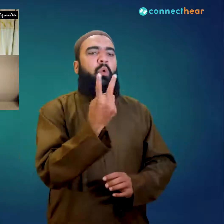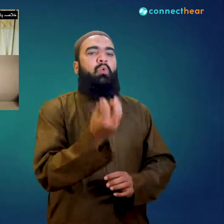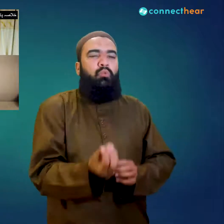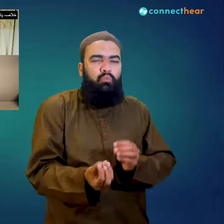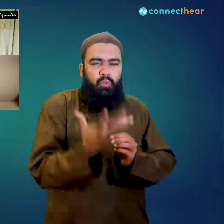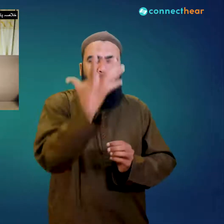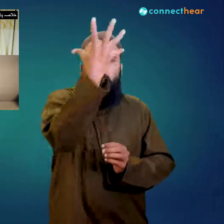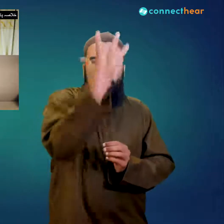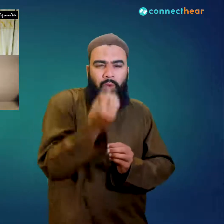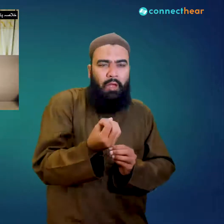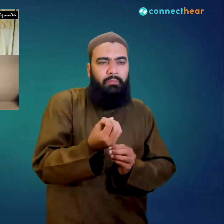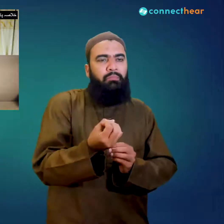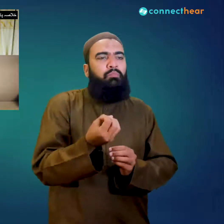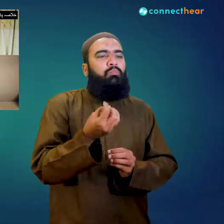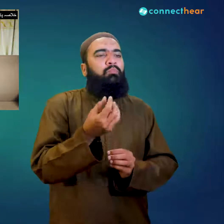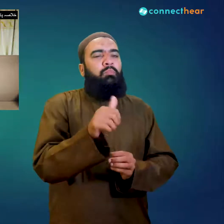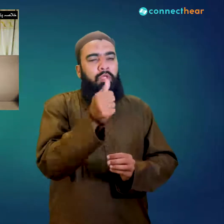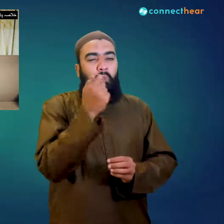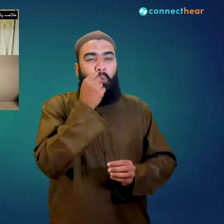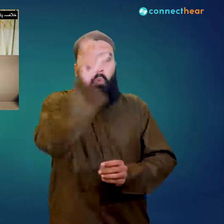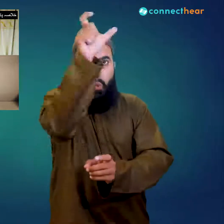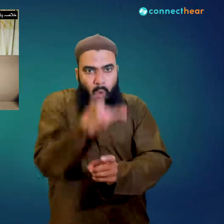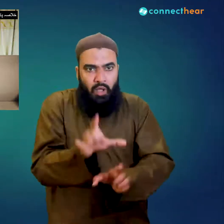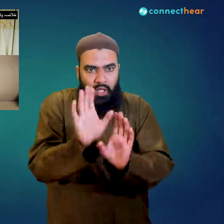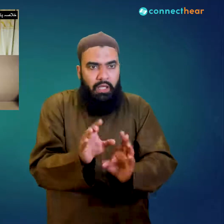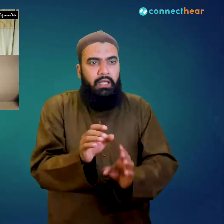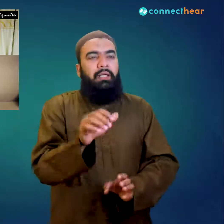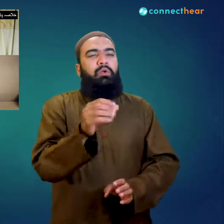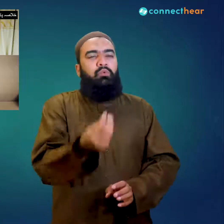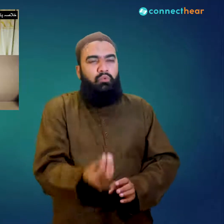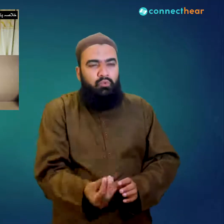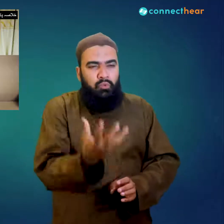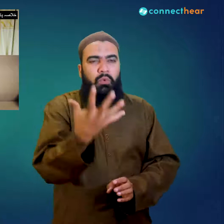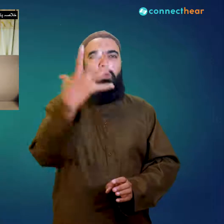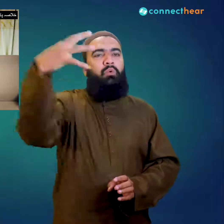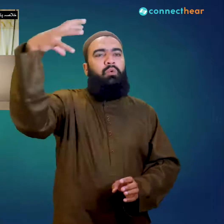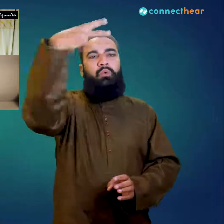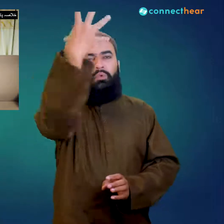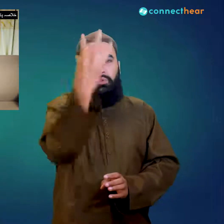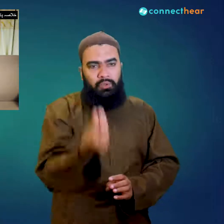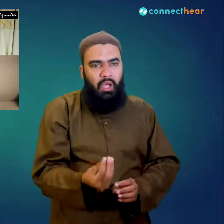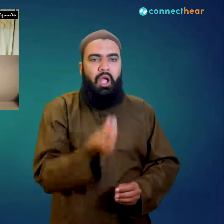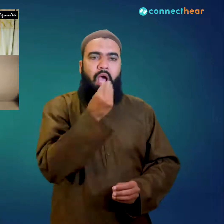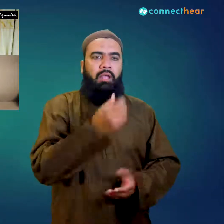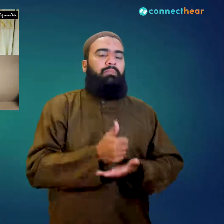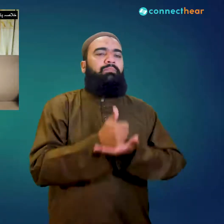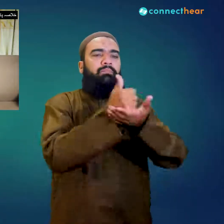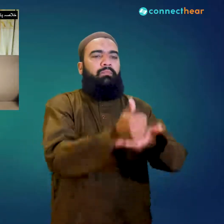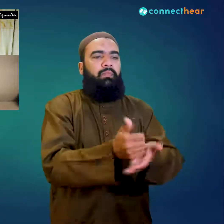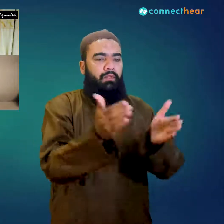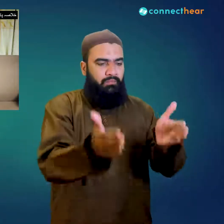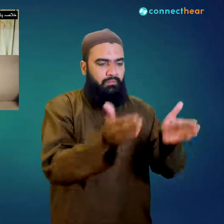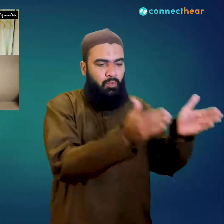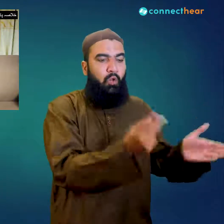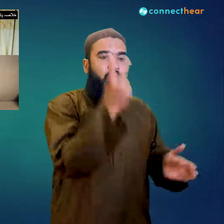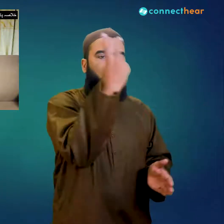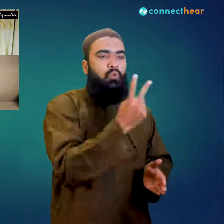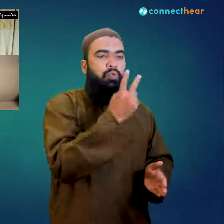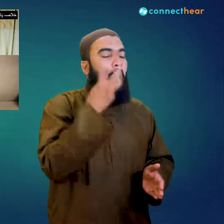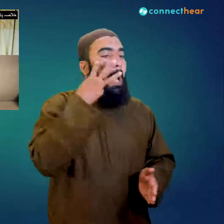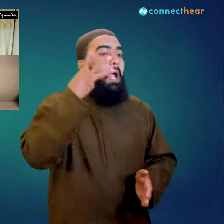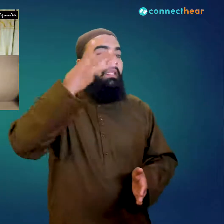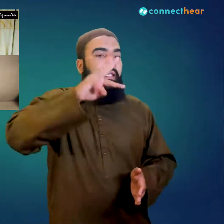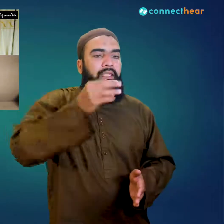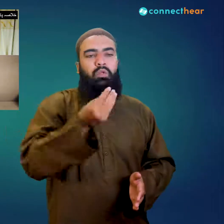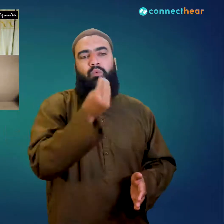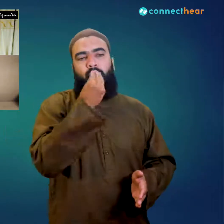طلاق، عدت، رضاعت کے احکامات نہایت تفصیل کے ساتھ پارے کے ثلاثہ سے آخر تک تفصیل کے ساتھ بیان کیے